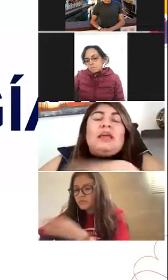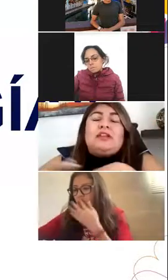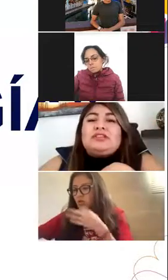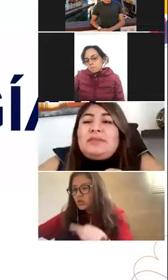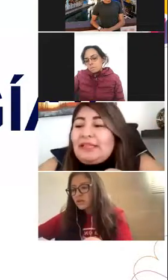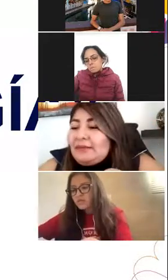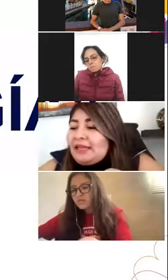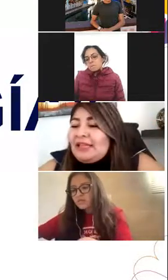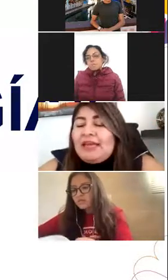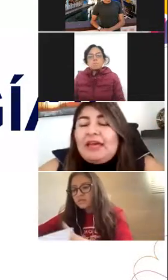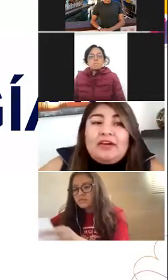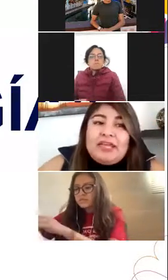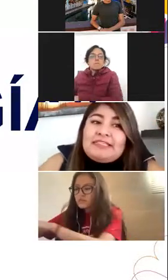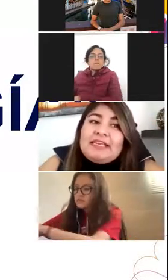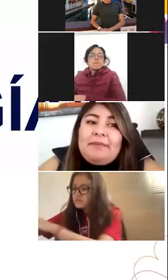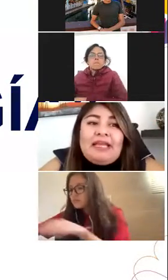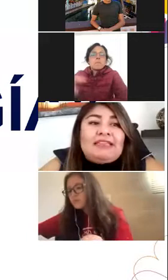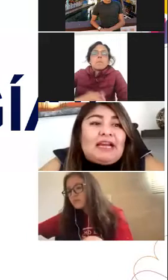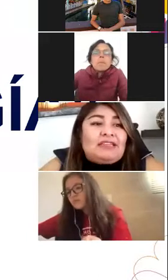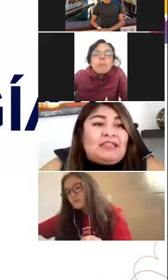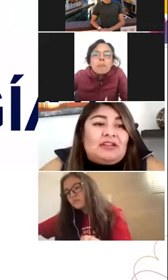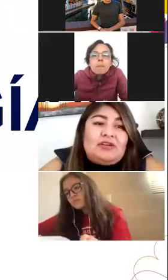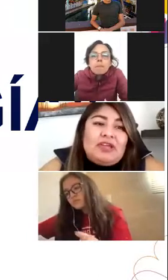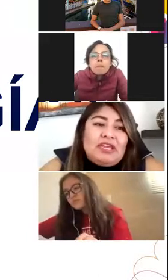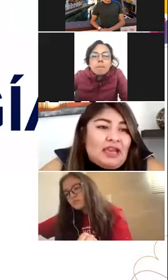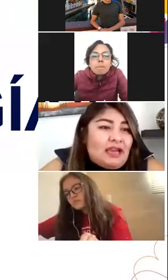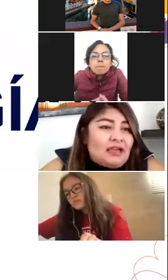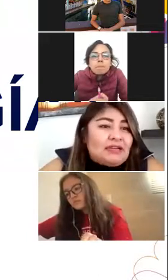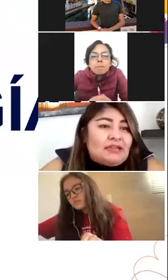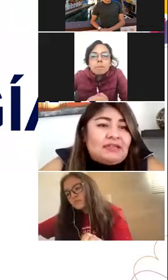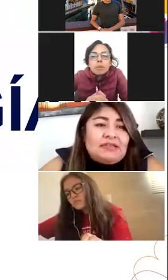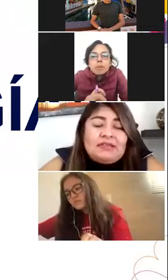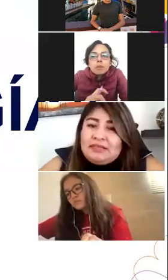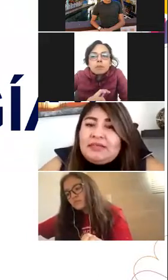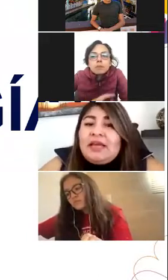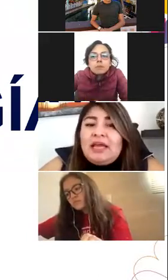Okay, nos lleva al tema del día de hoy que se llama dactilología.